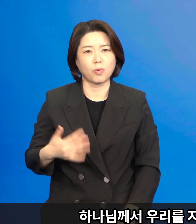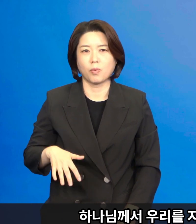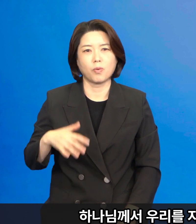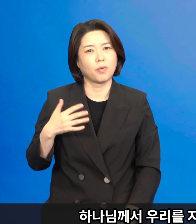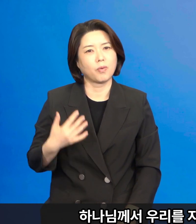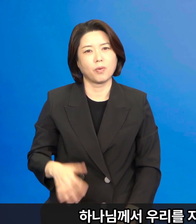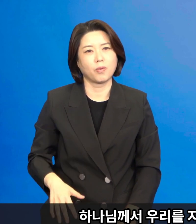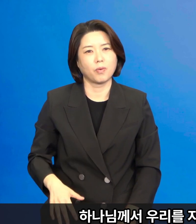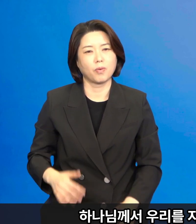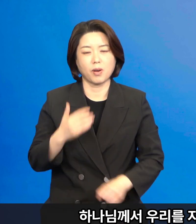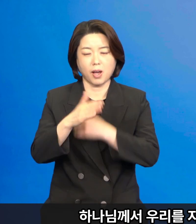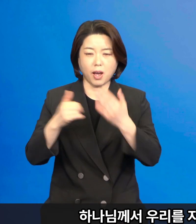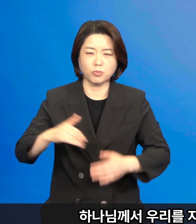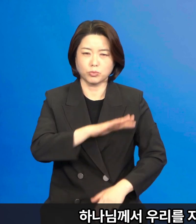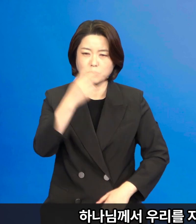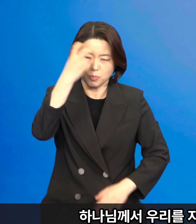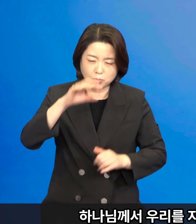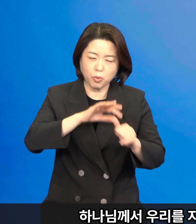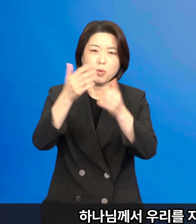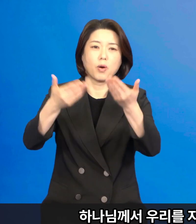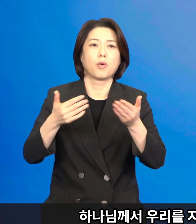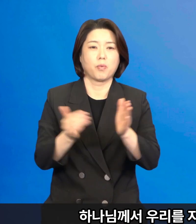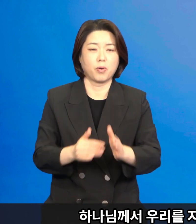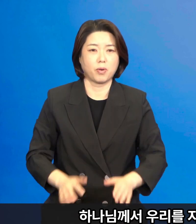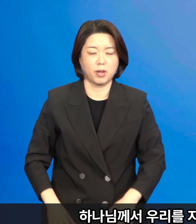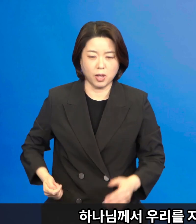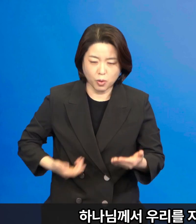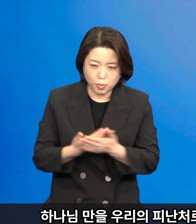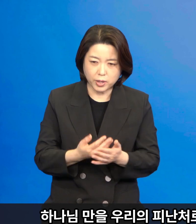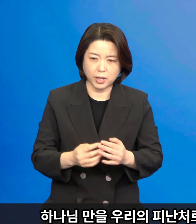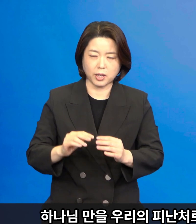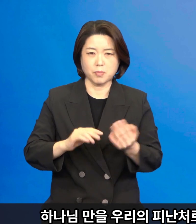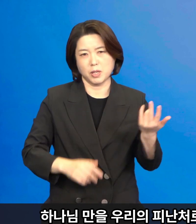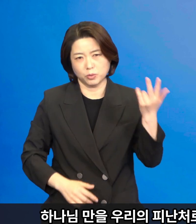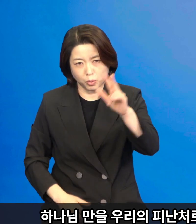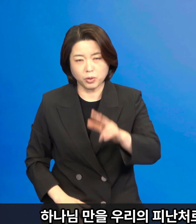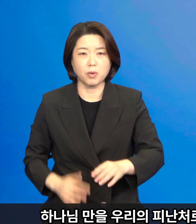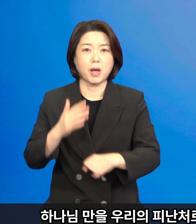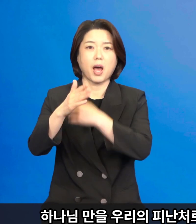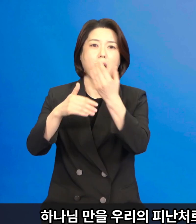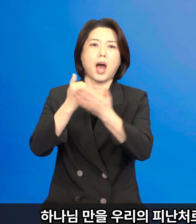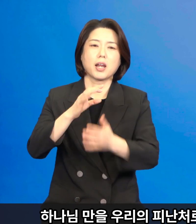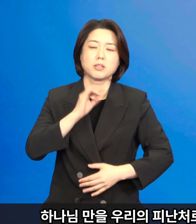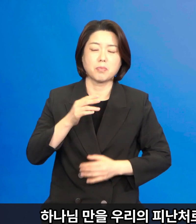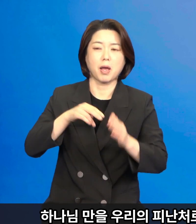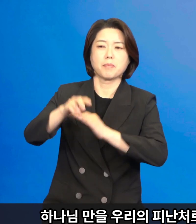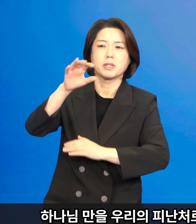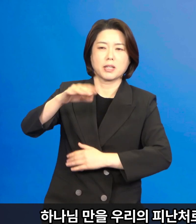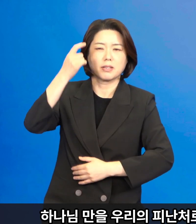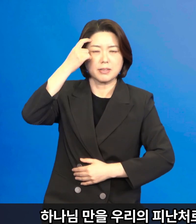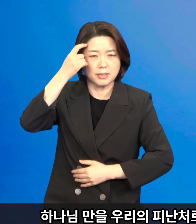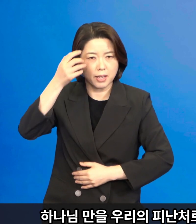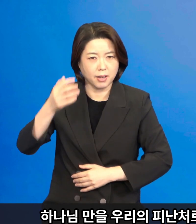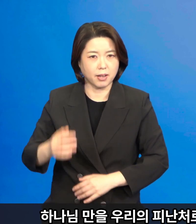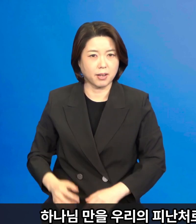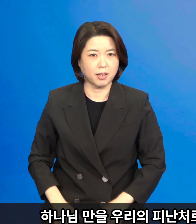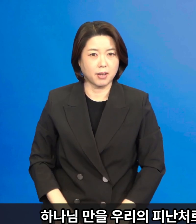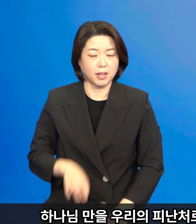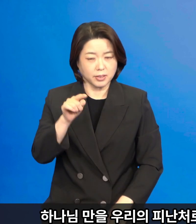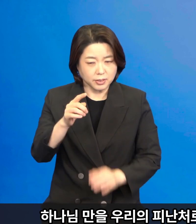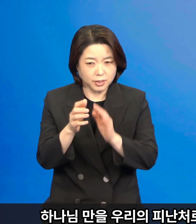하나님께서 우리를 지키시는구나. 회개하며 돌이키며 하나님만을 우리의 피난처로 삼은 그 자를